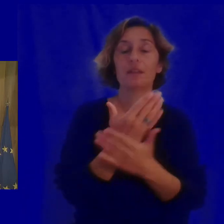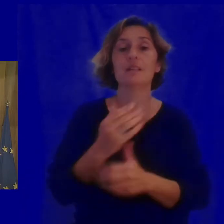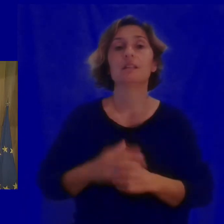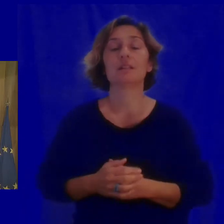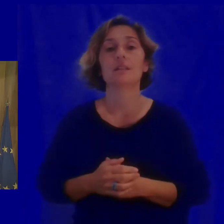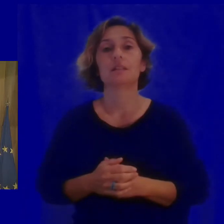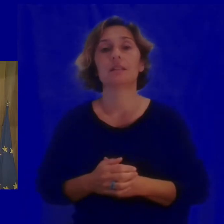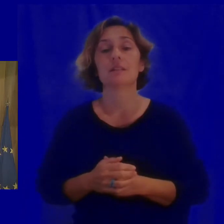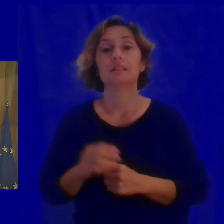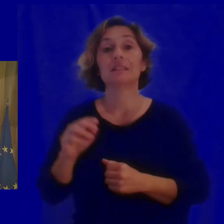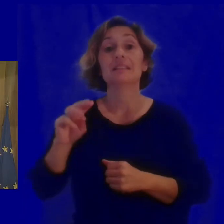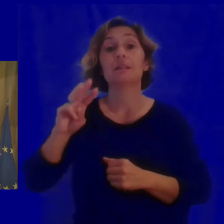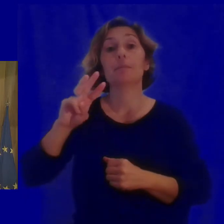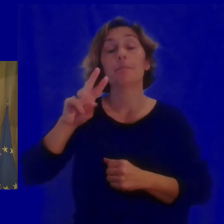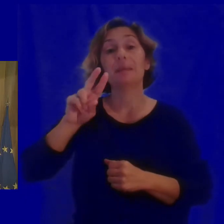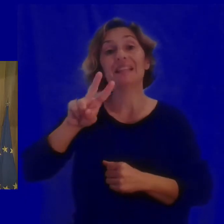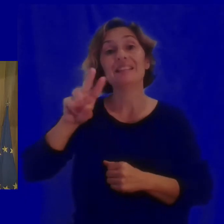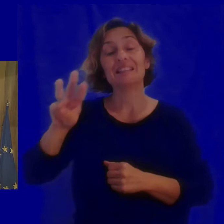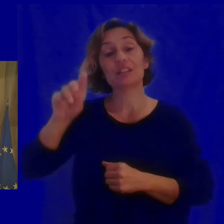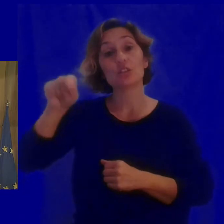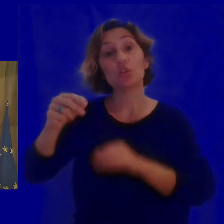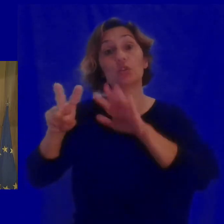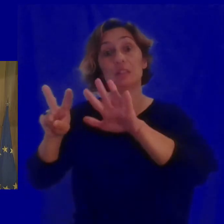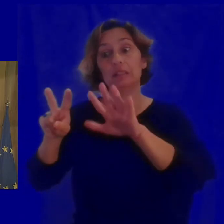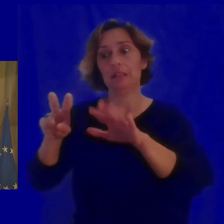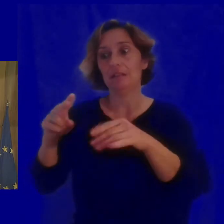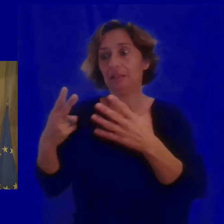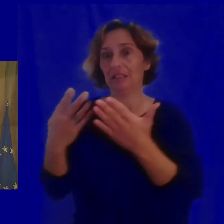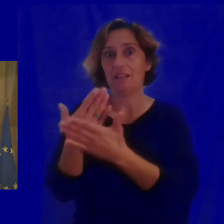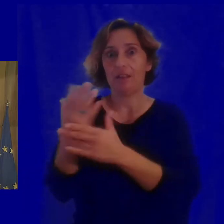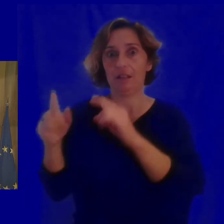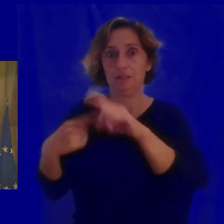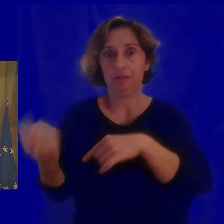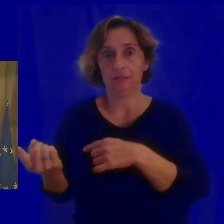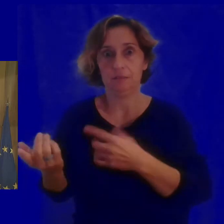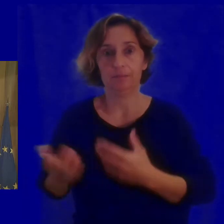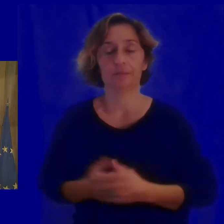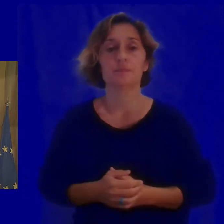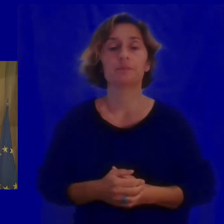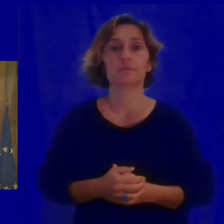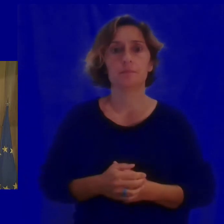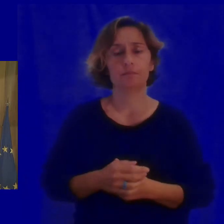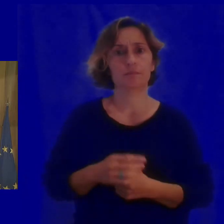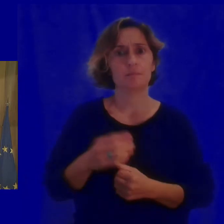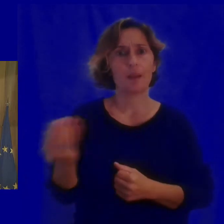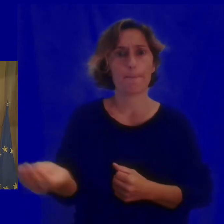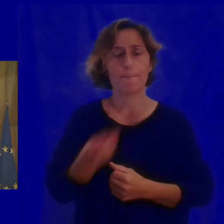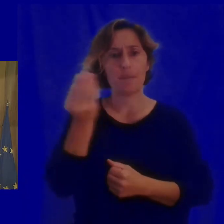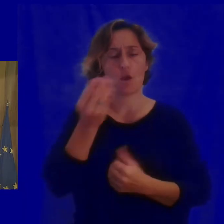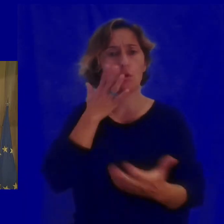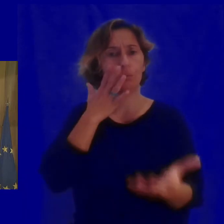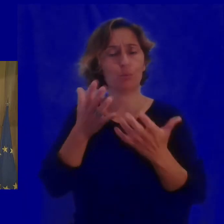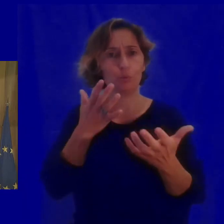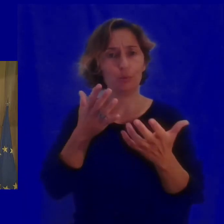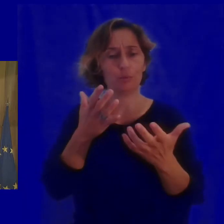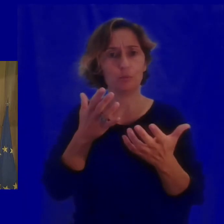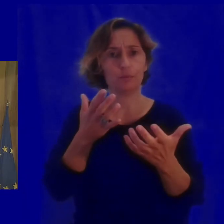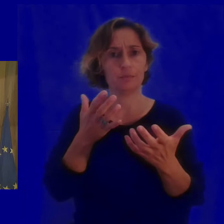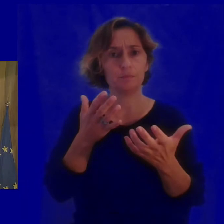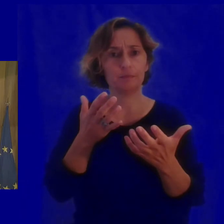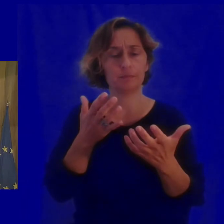a los 7 días. Ya veis la mejoría, ¿no?, que hemos experimentado fundamentalmente en